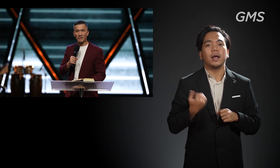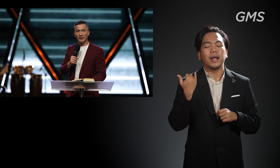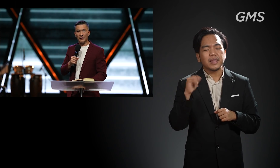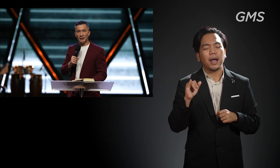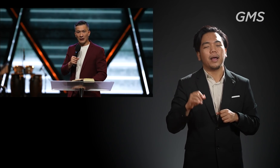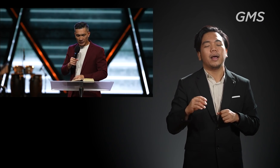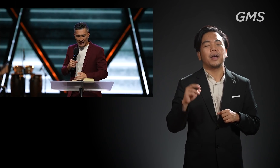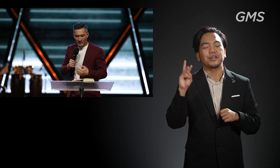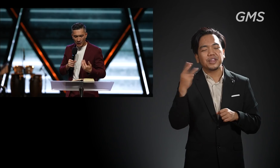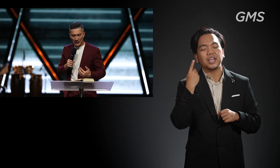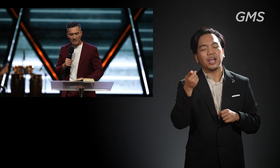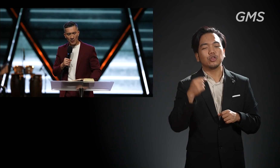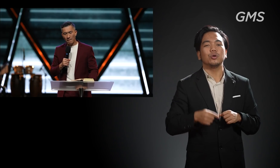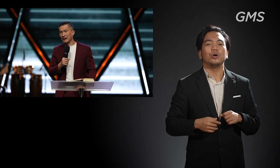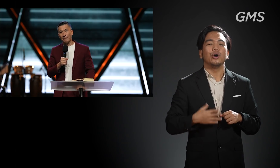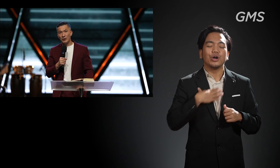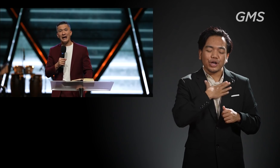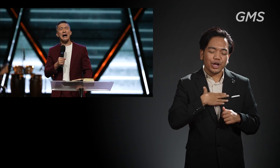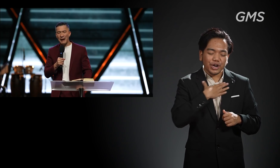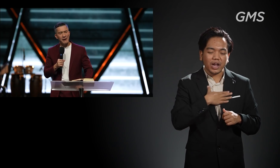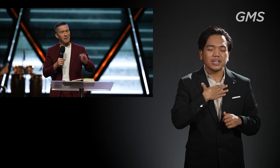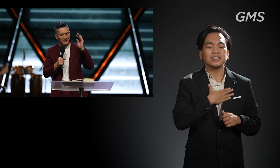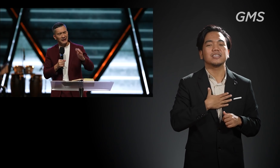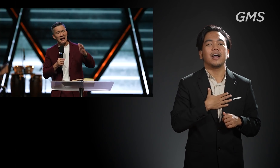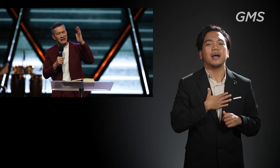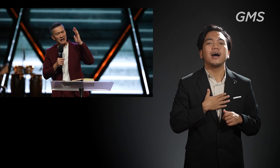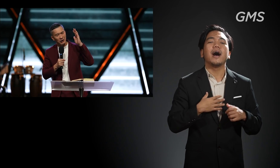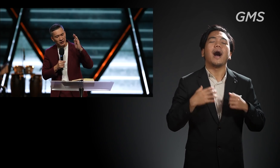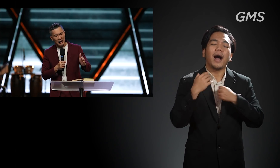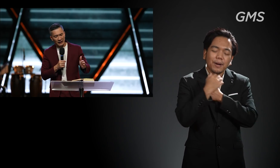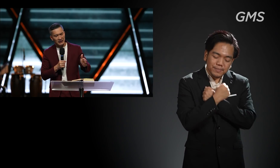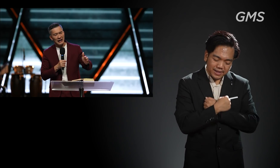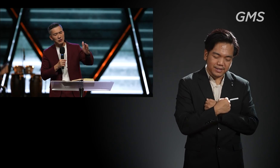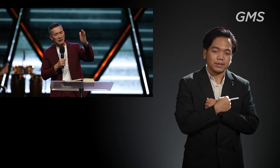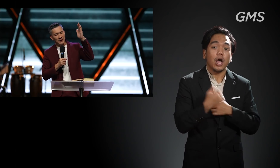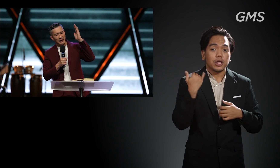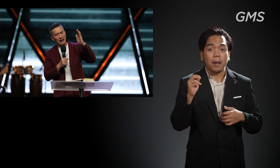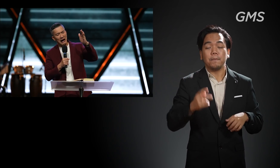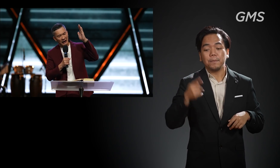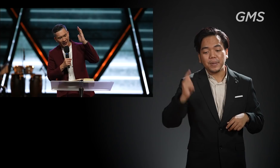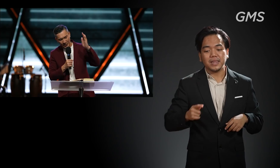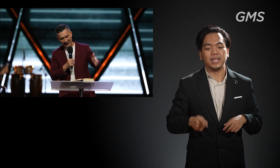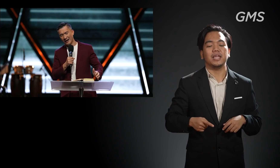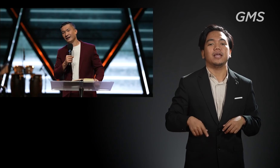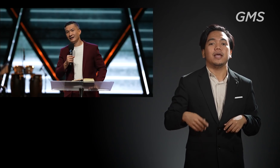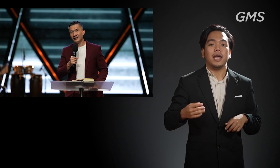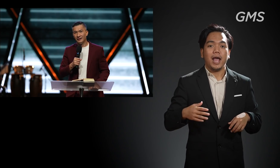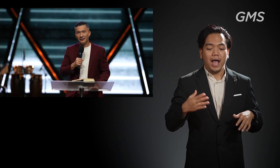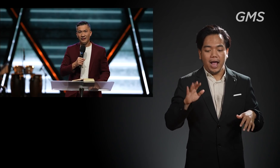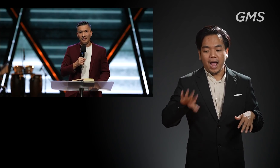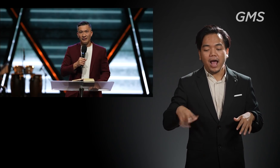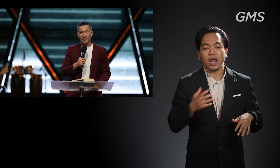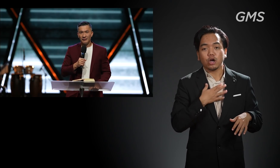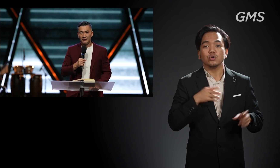aman. Kalau saya nggak bisa nomor 5, nomor 4 nggak punya, nggak apa-apa nomor 3 asal anakku jadi, saya sudah berkata haleluya.